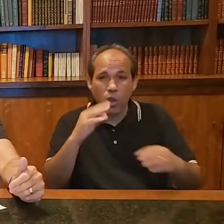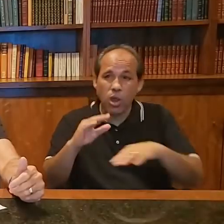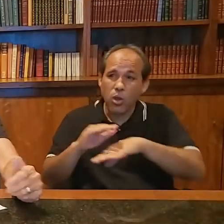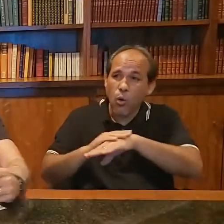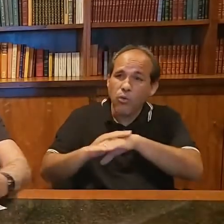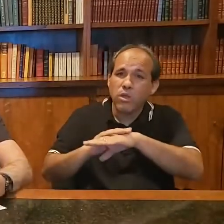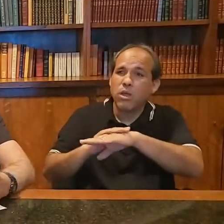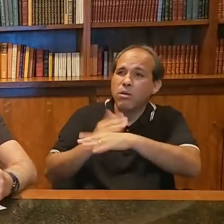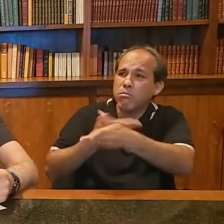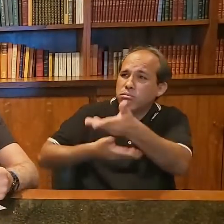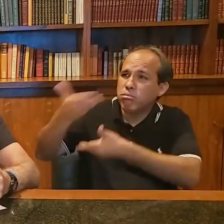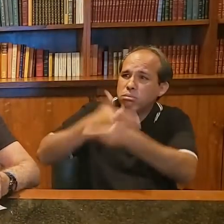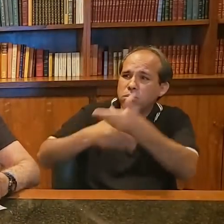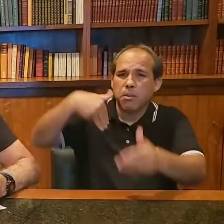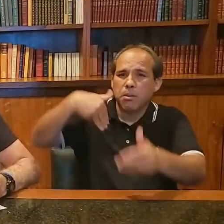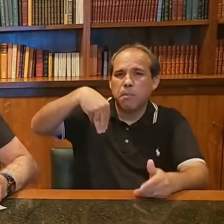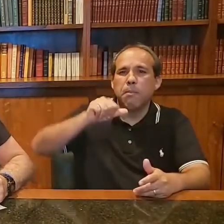agora.